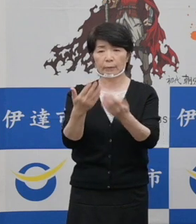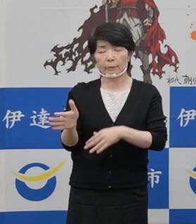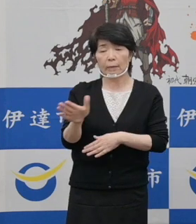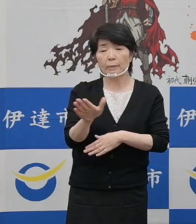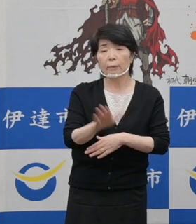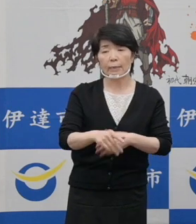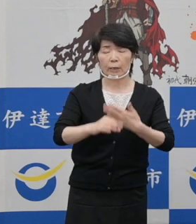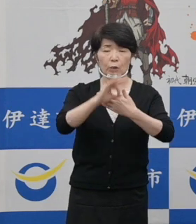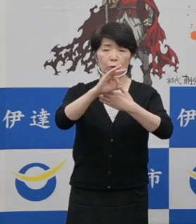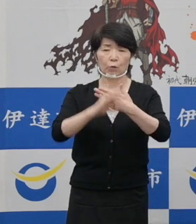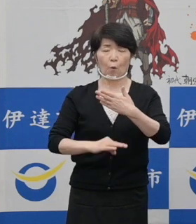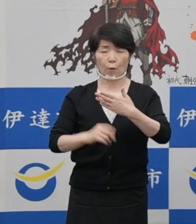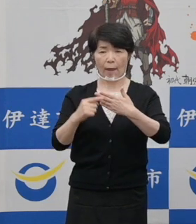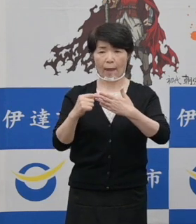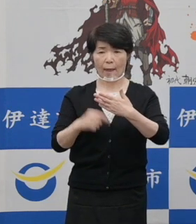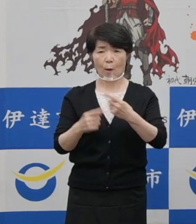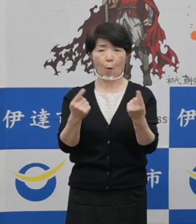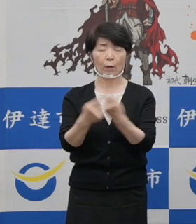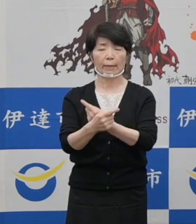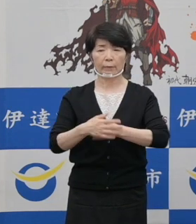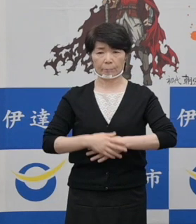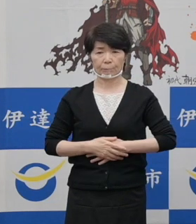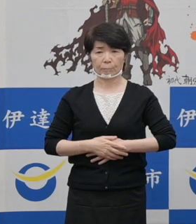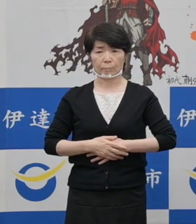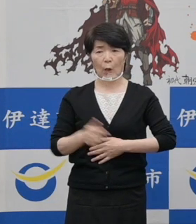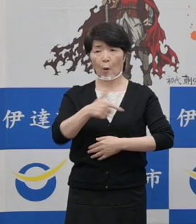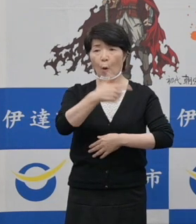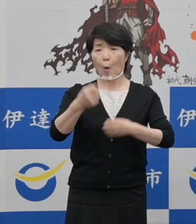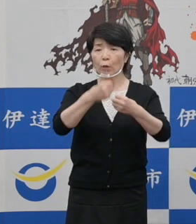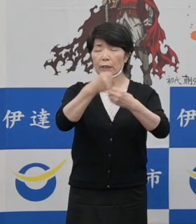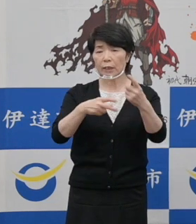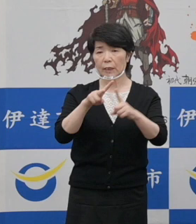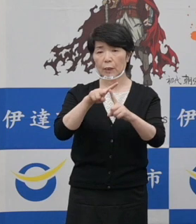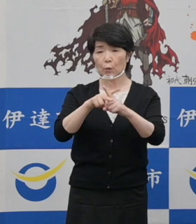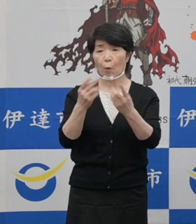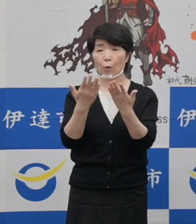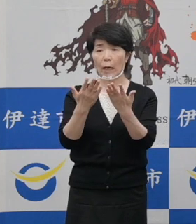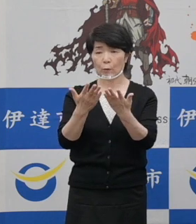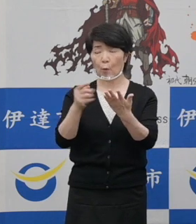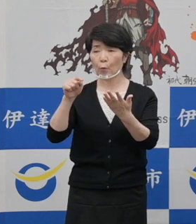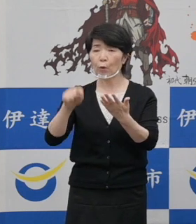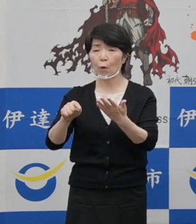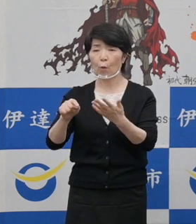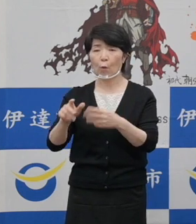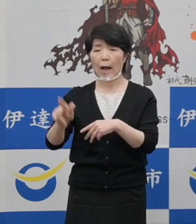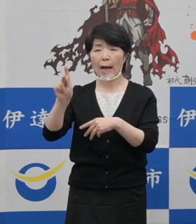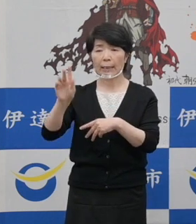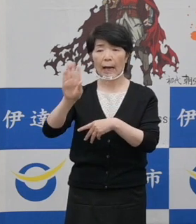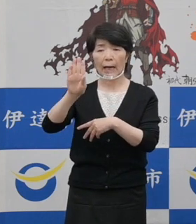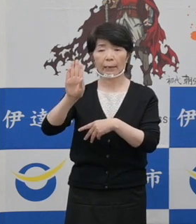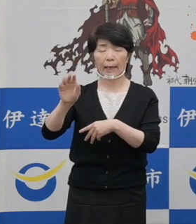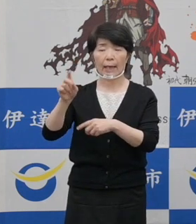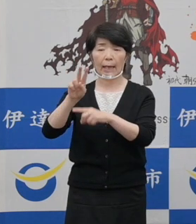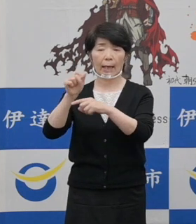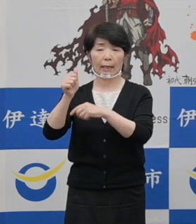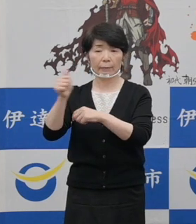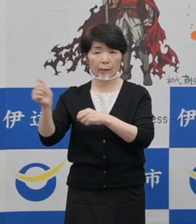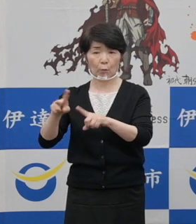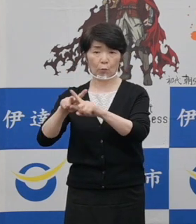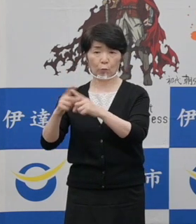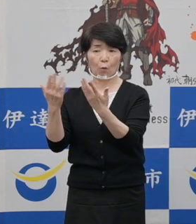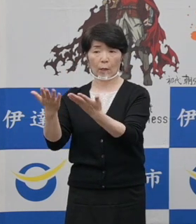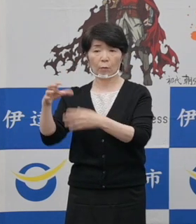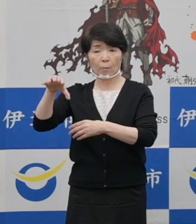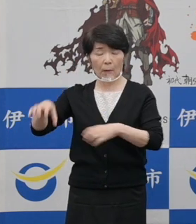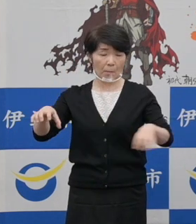改正する条例ということで、大石小学校を掛田小学校に統合するための条例の一部を改正するもの